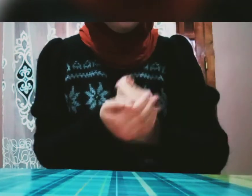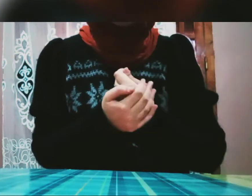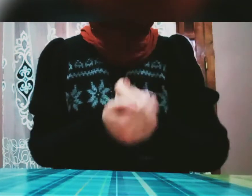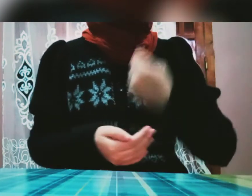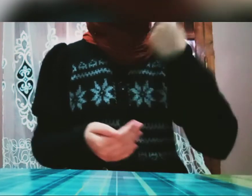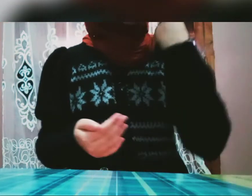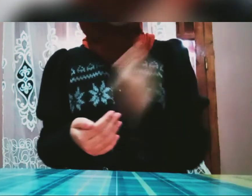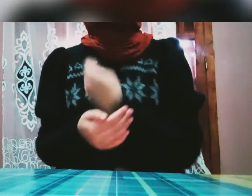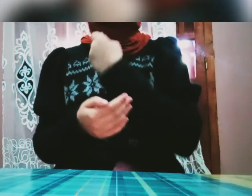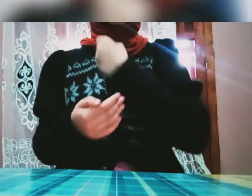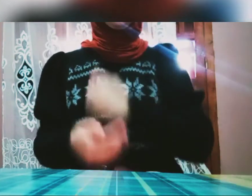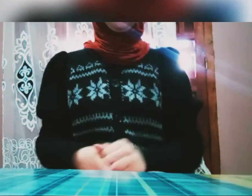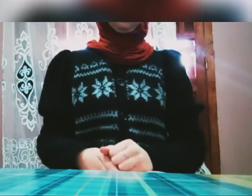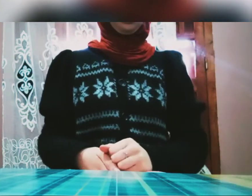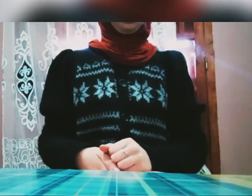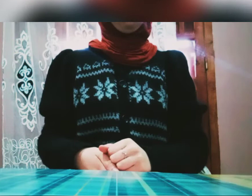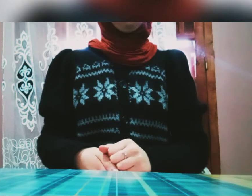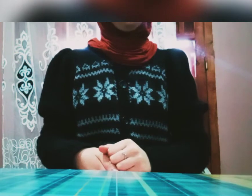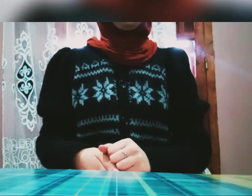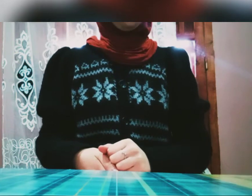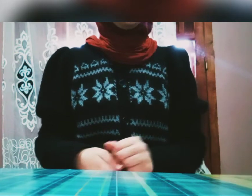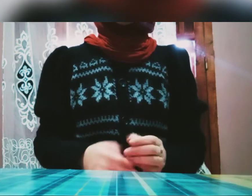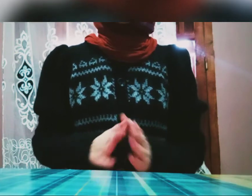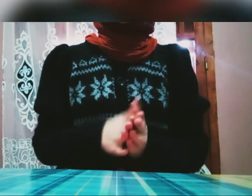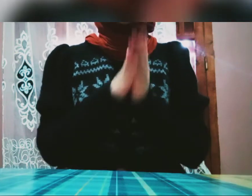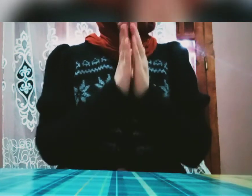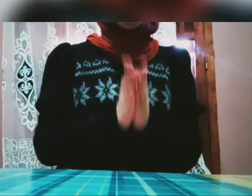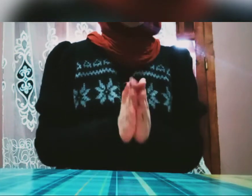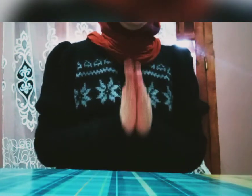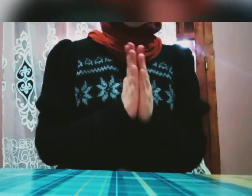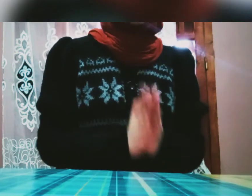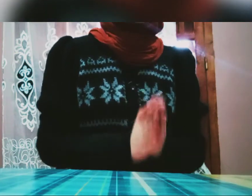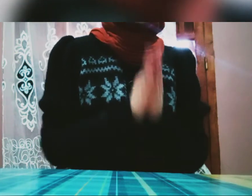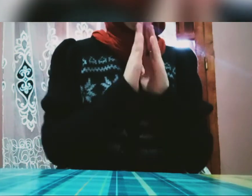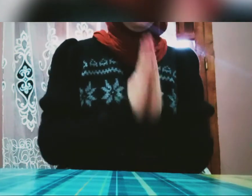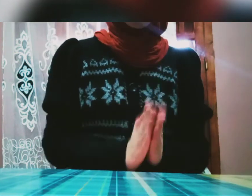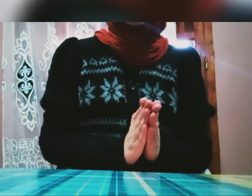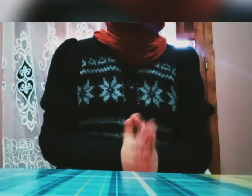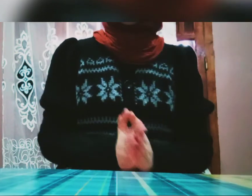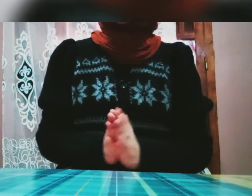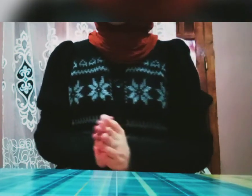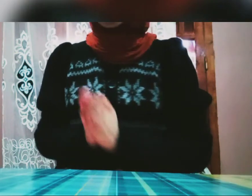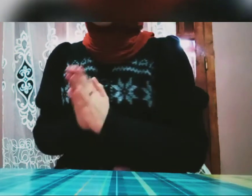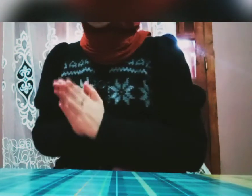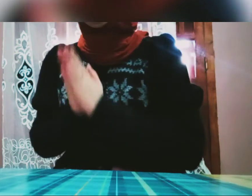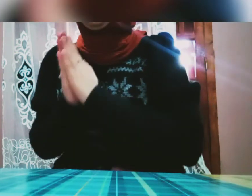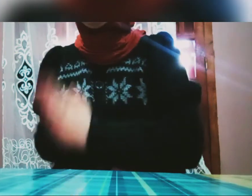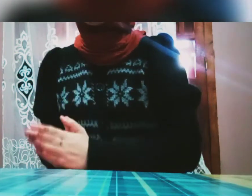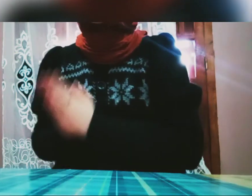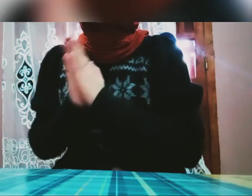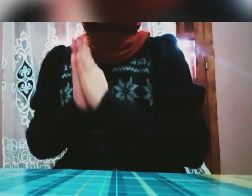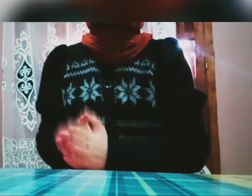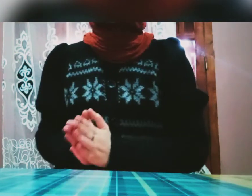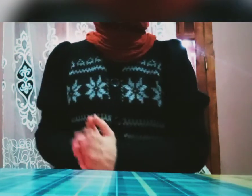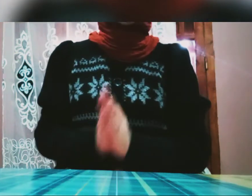تبقى مصر انك توصل لها. كي انت حاب هذيك الحاجة وناوي بها فعل الخير وناوي انك تفيد بها